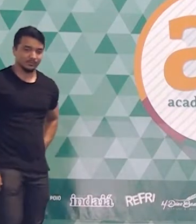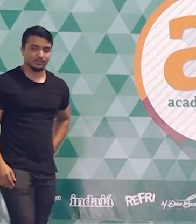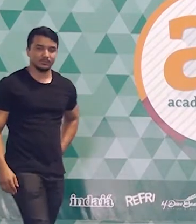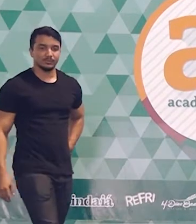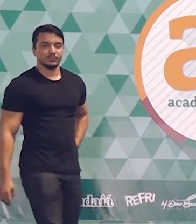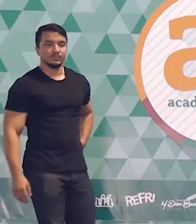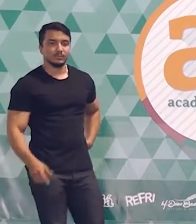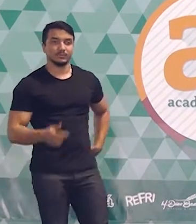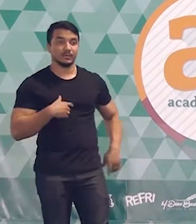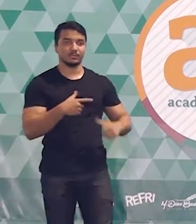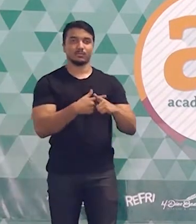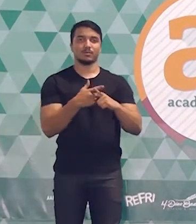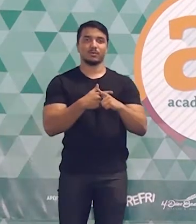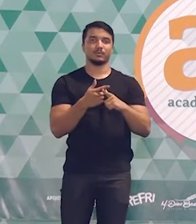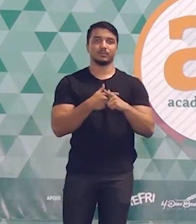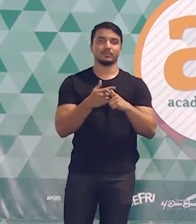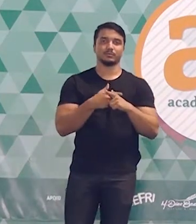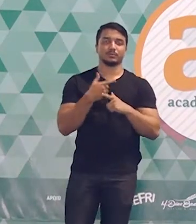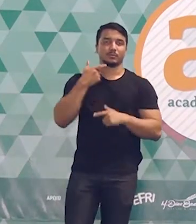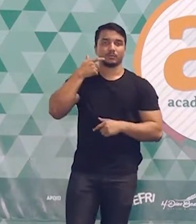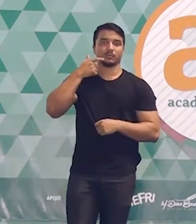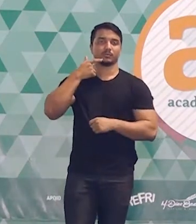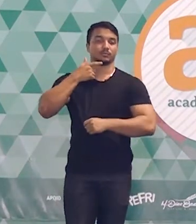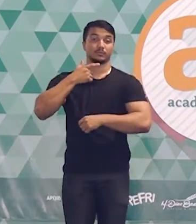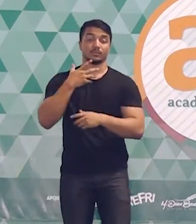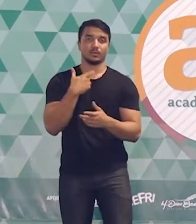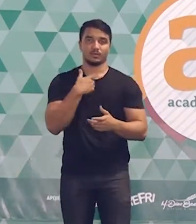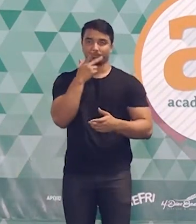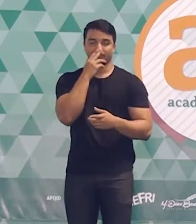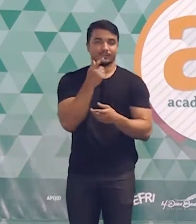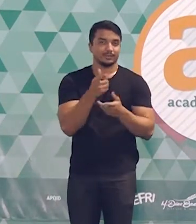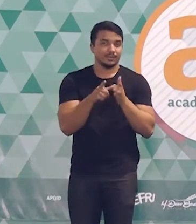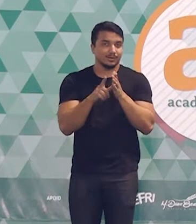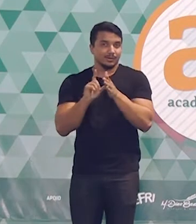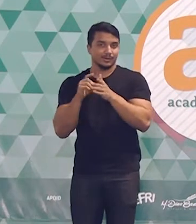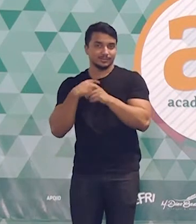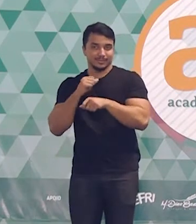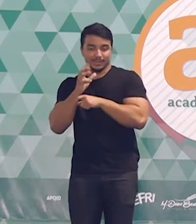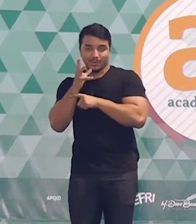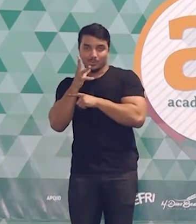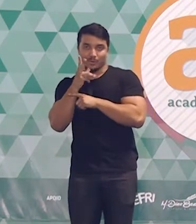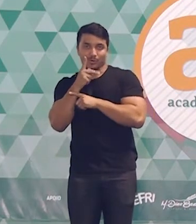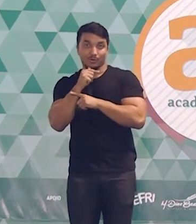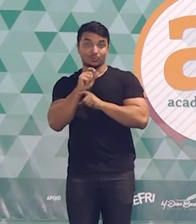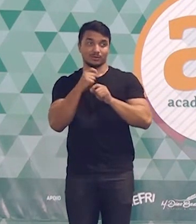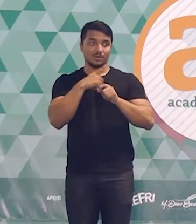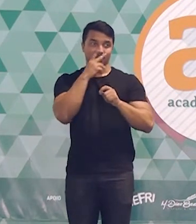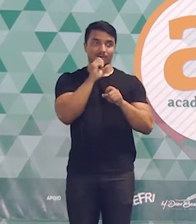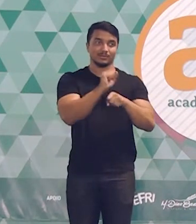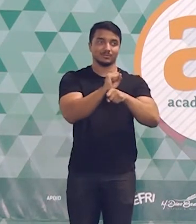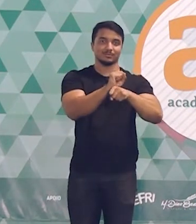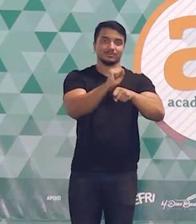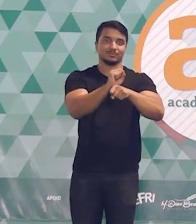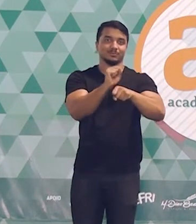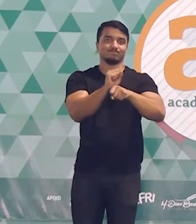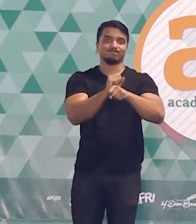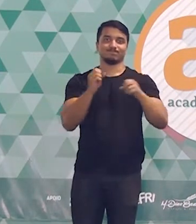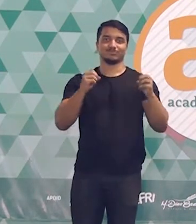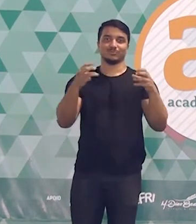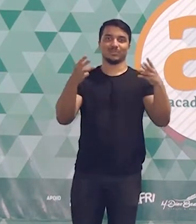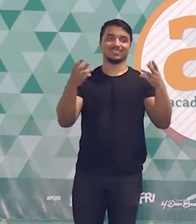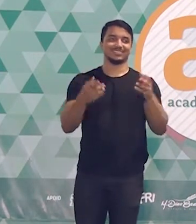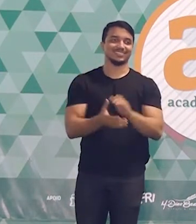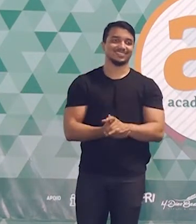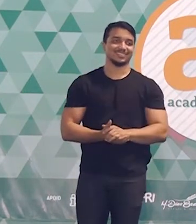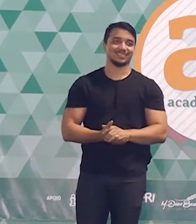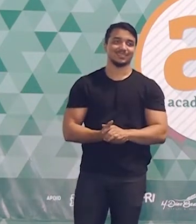Tava com um probleminha no microfone. Isso é o charme que a gente faz, né, antes de entrar. A gente demora um pouquinho para gerar aquela expectativa. Mentira, eu tava com um